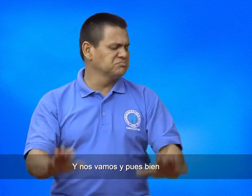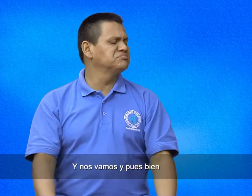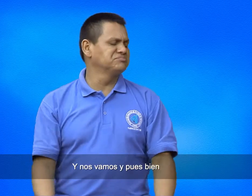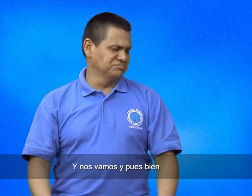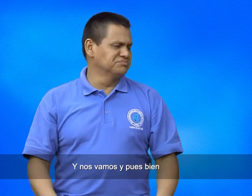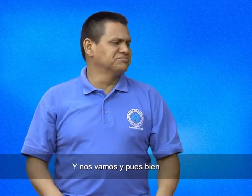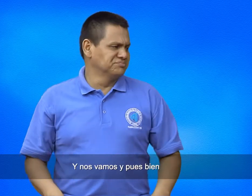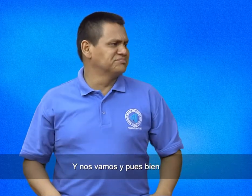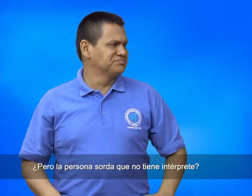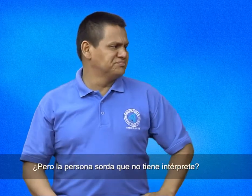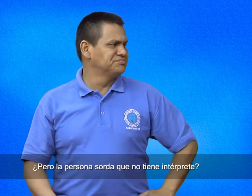bien